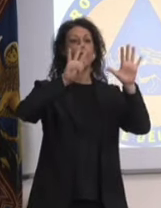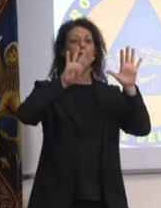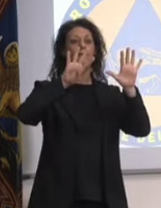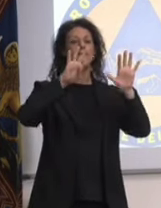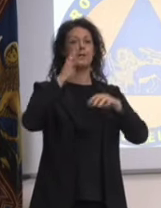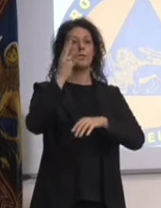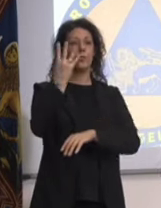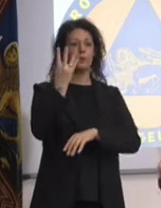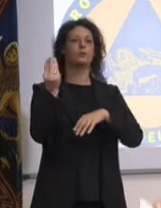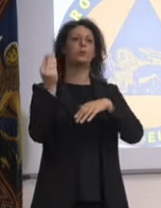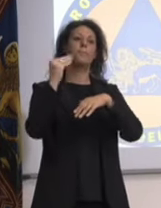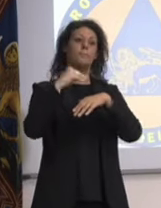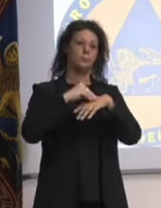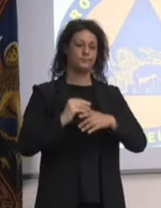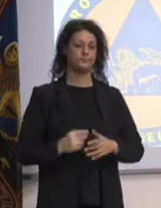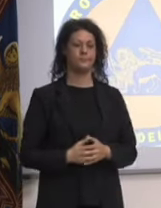5.894 in più.